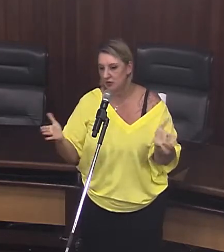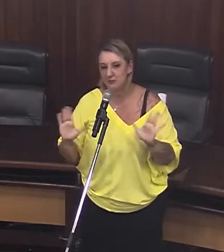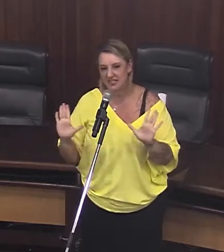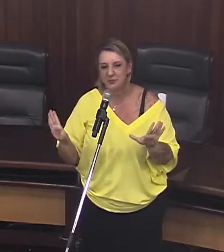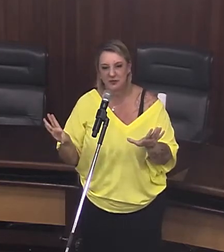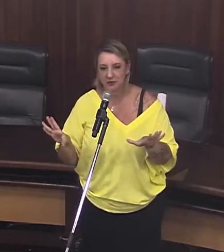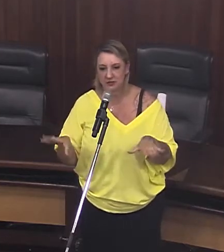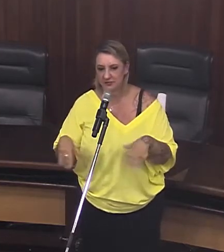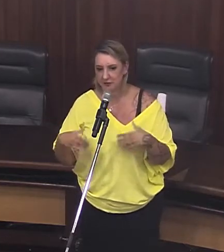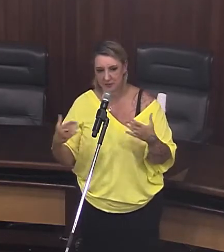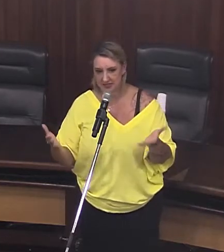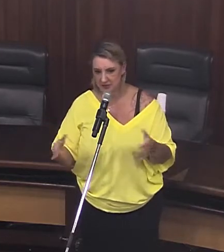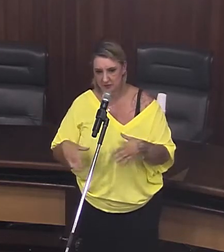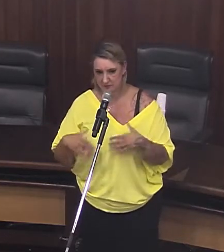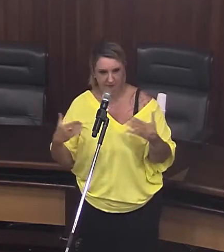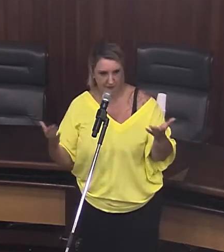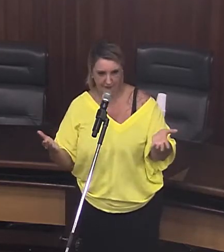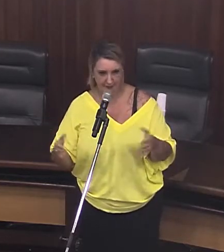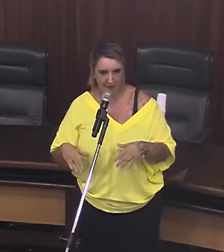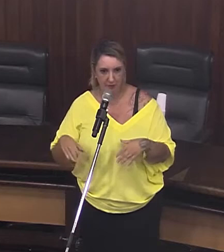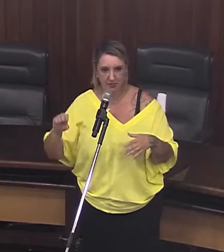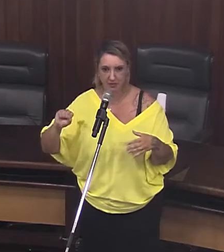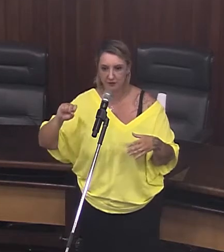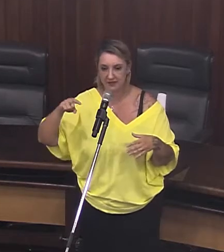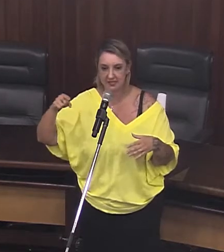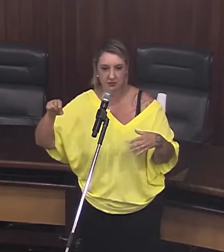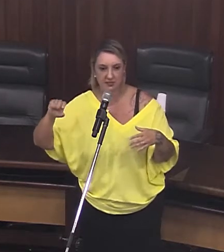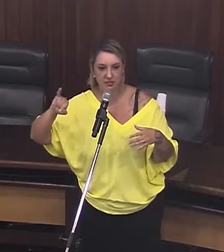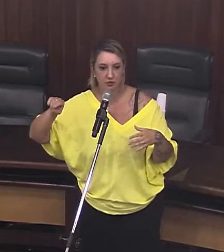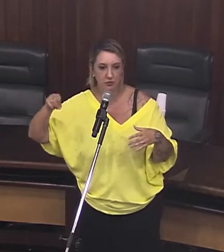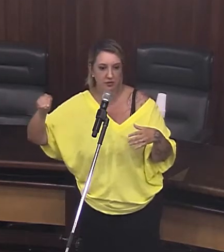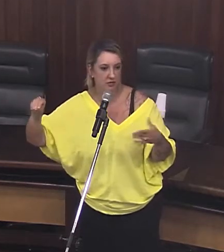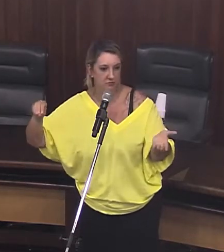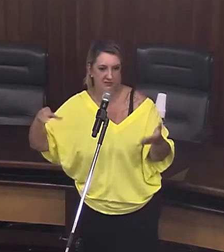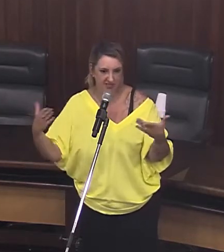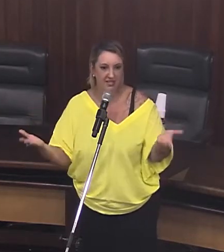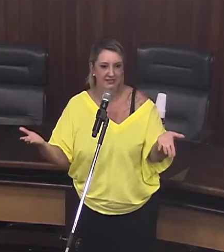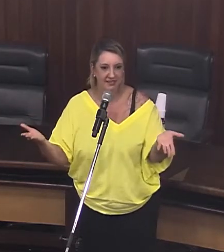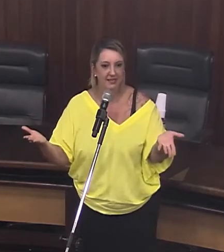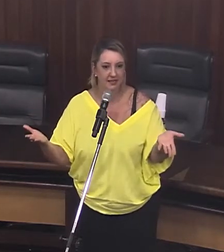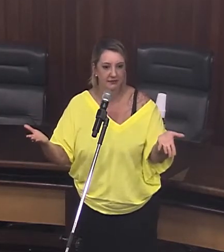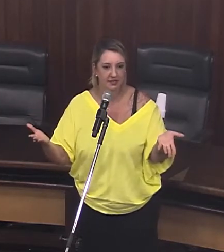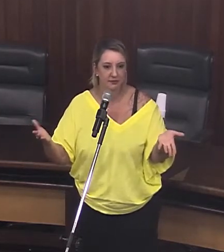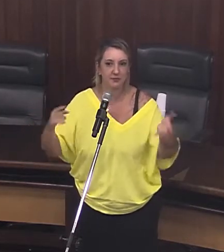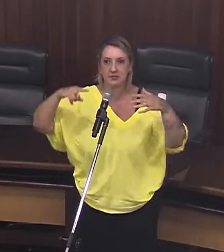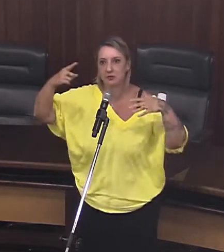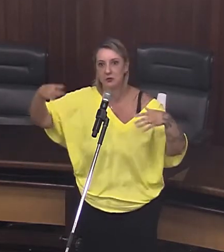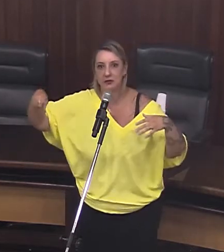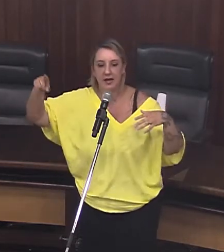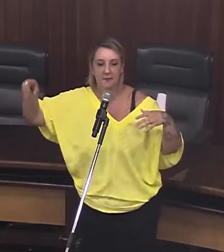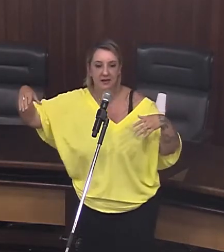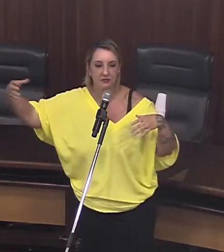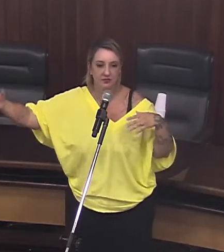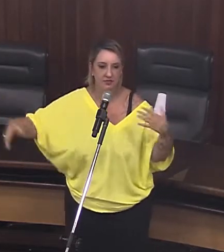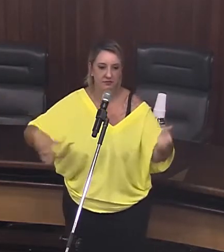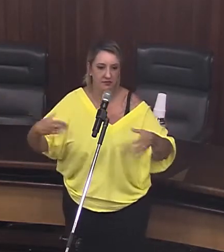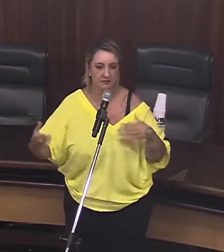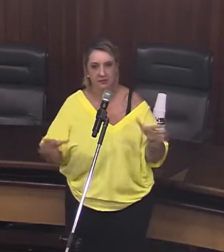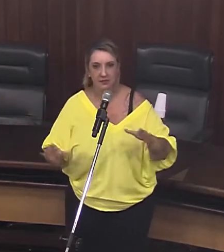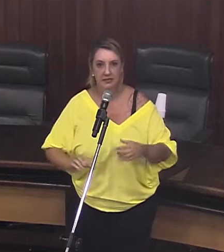mais para for informação oficial, porque se eu estou fazendo São João, vocês já entenderam, né? Não preciso colocar, parar o tio, não.